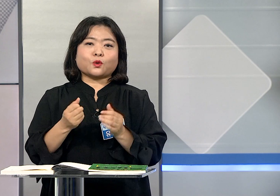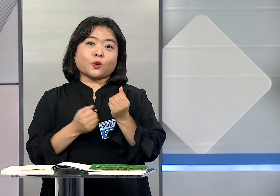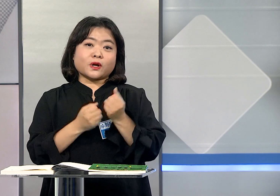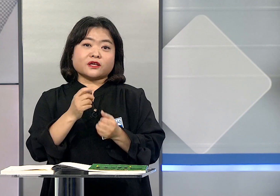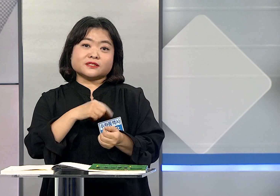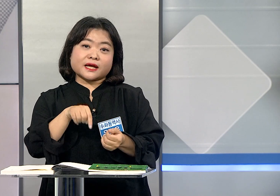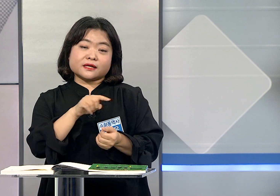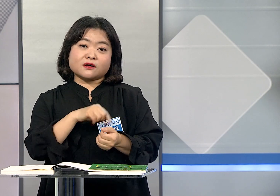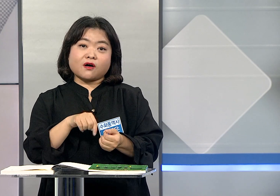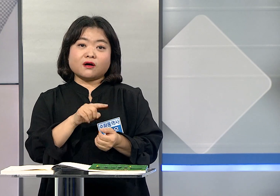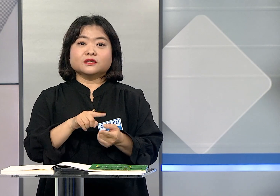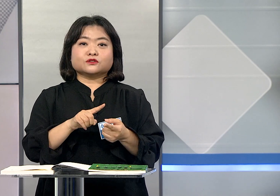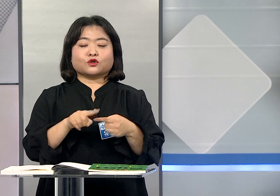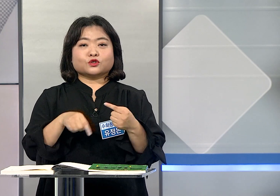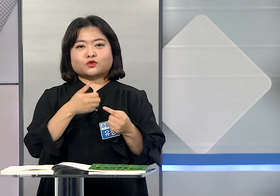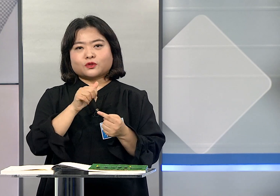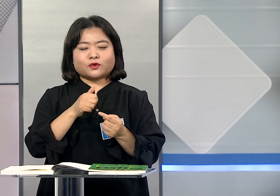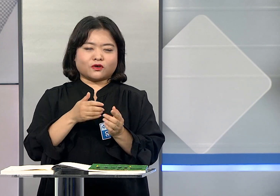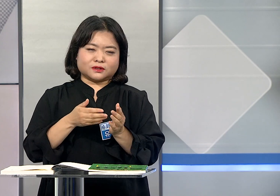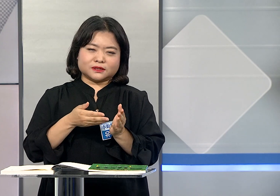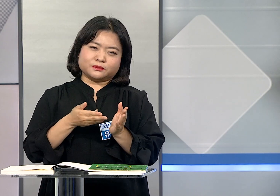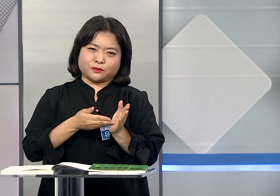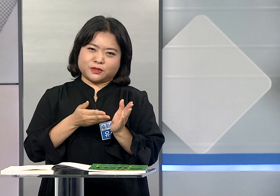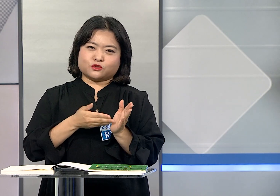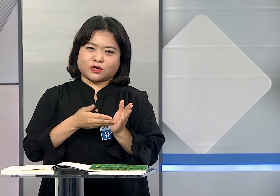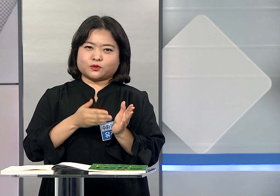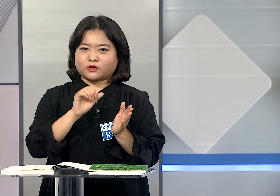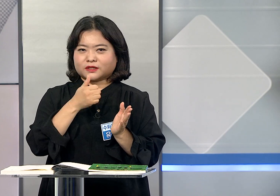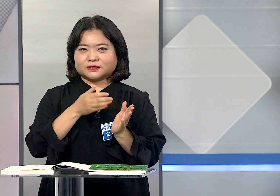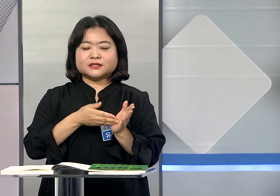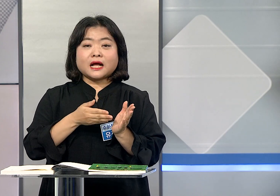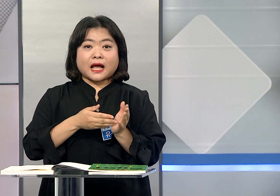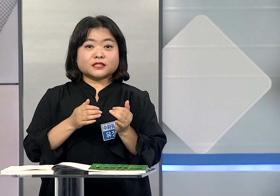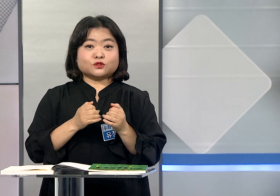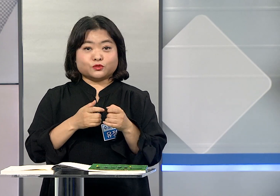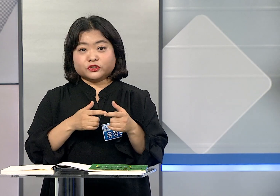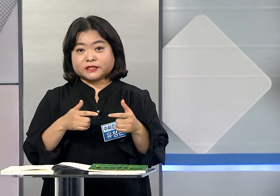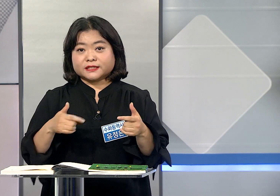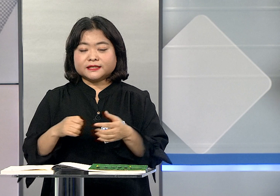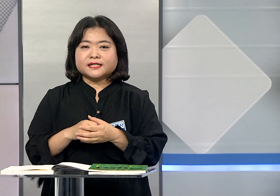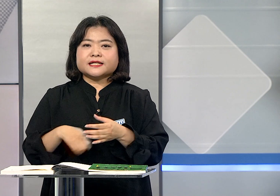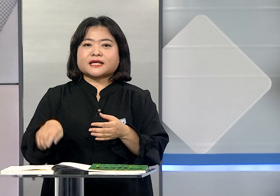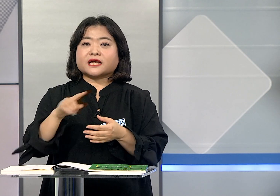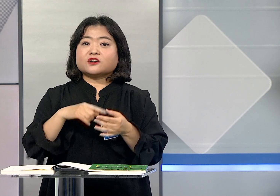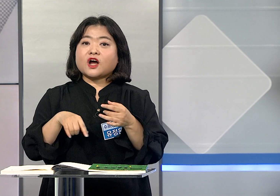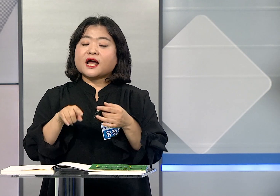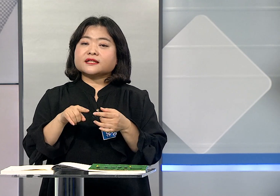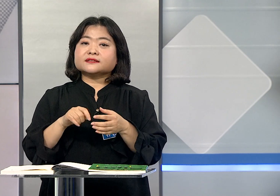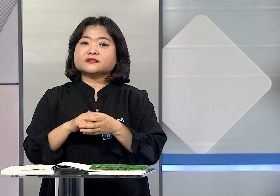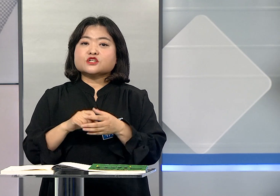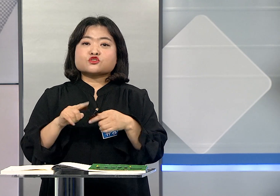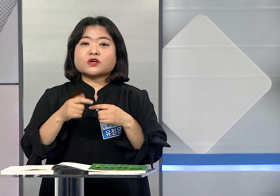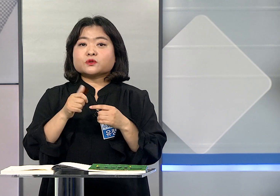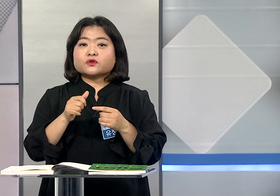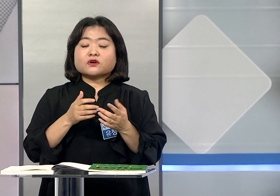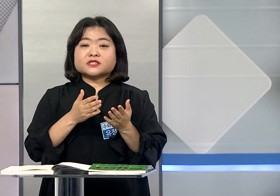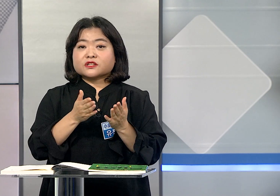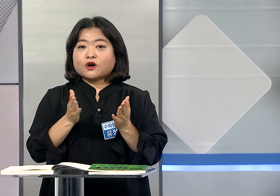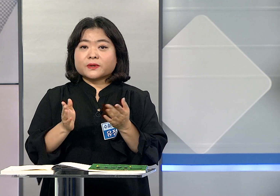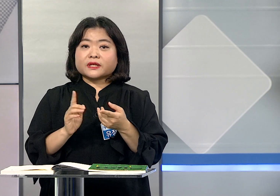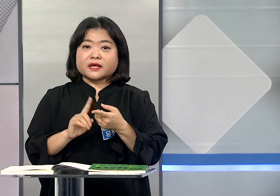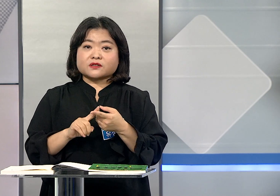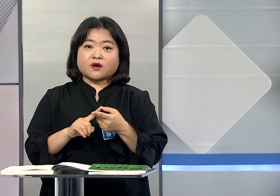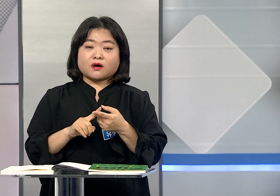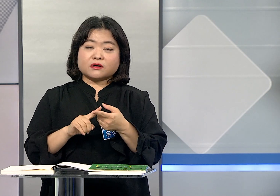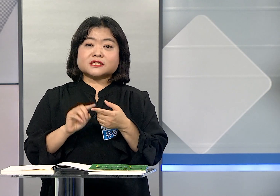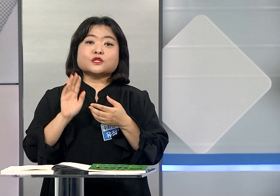그리고 또 코로나 현장에서 또 수화 통역을 브리핑 수화 통역을 하시는 분들 자 이러한 수화 통역